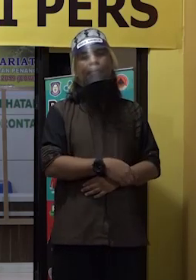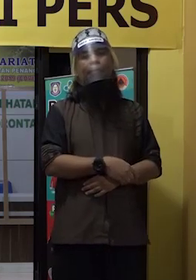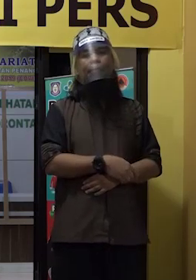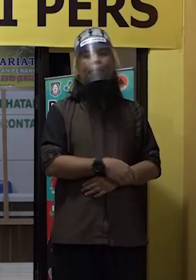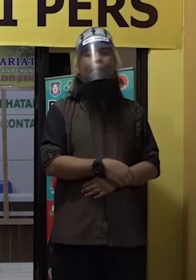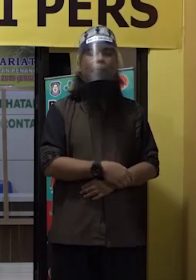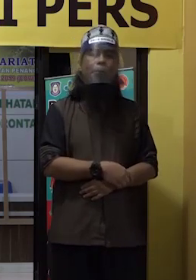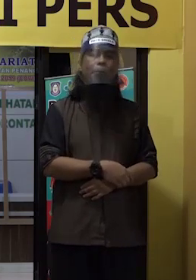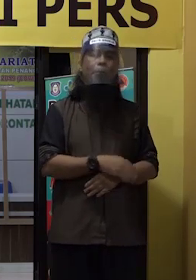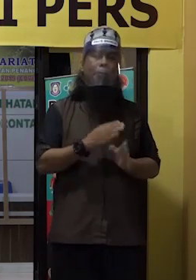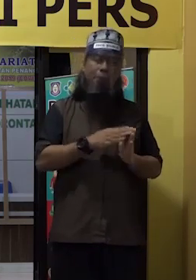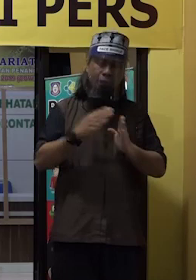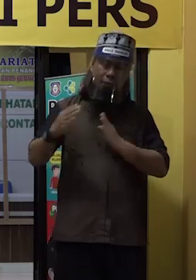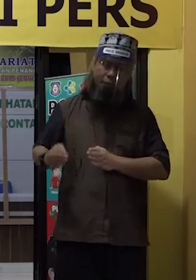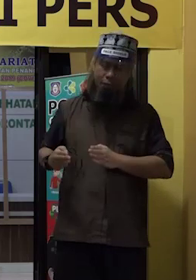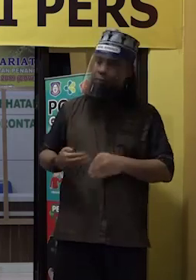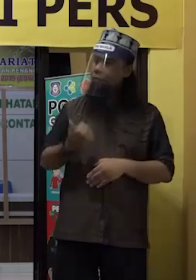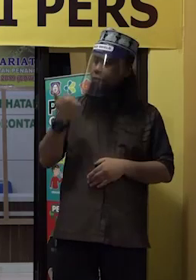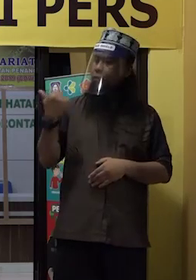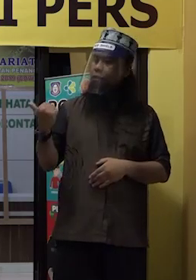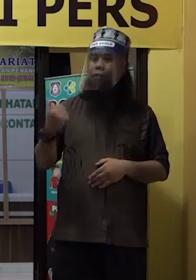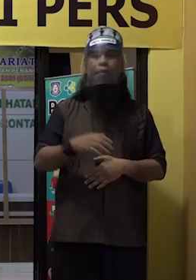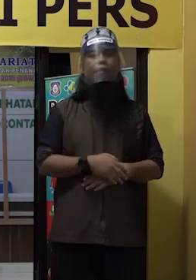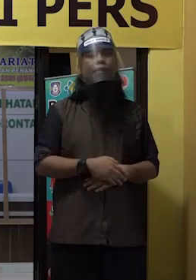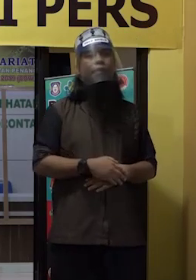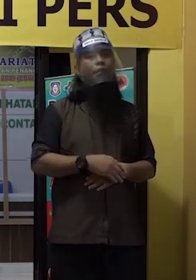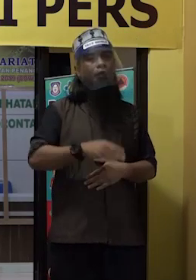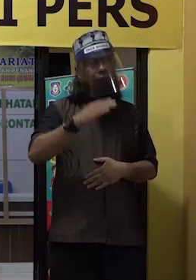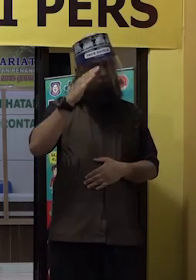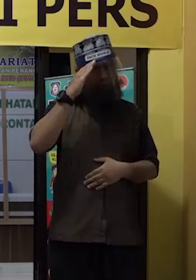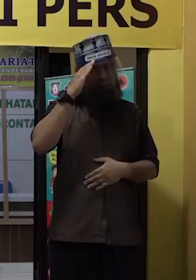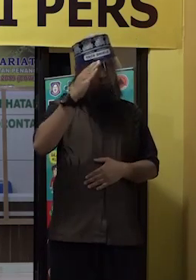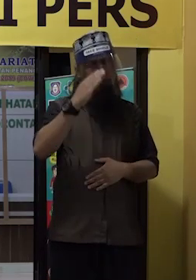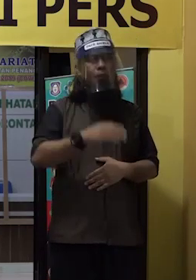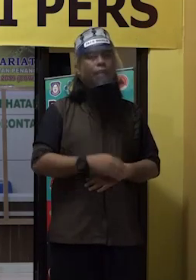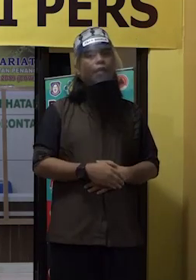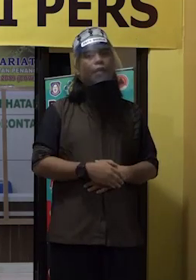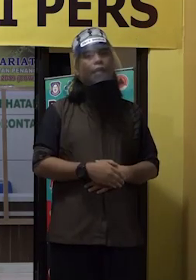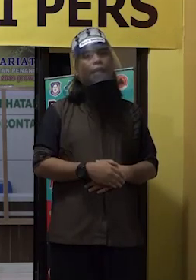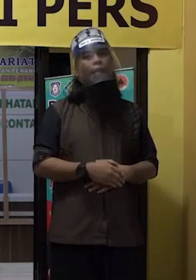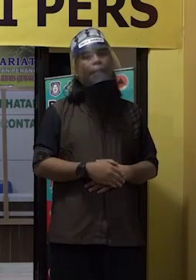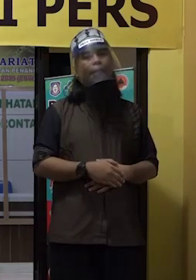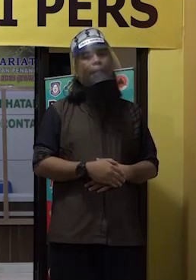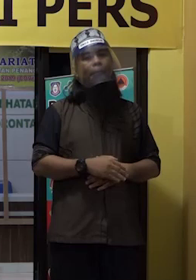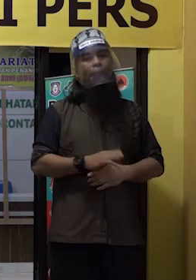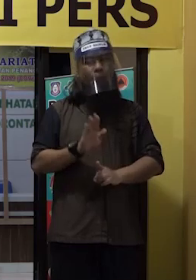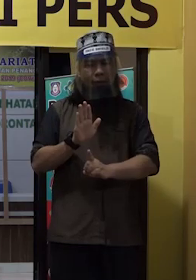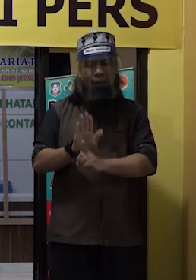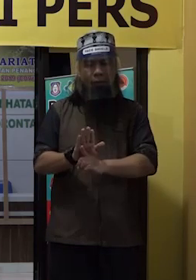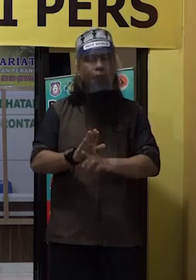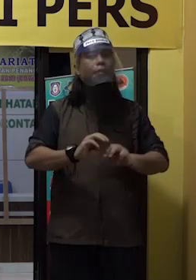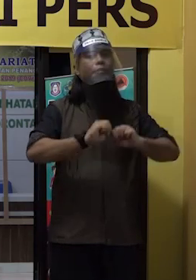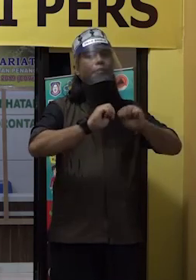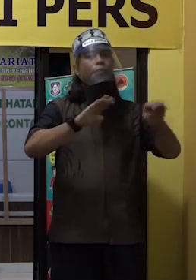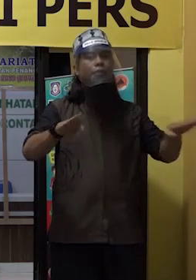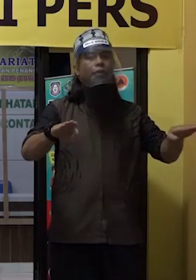Kesehatan akan memberikan sedikit tentang informasi bagaimana nanti karantina mandiri ini